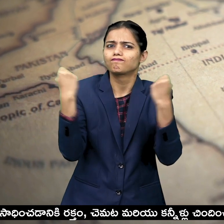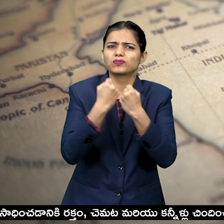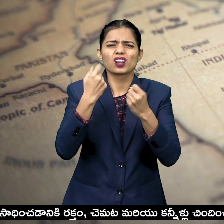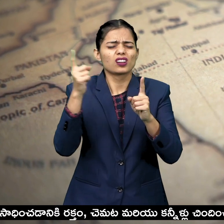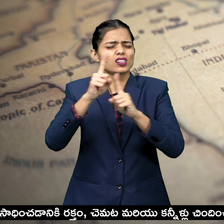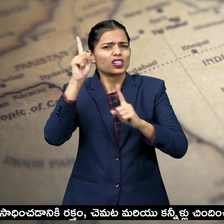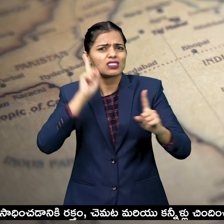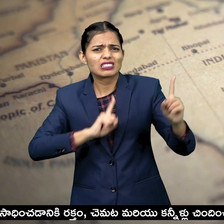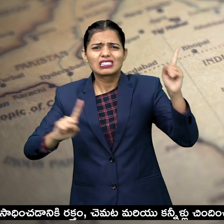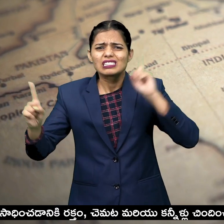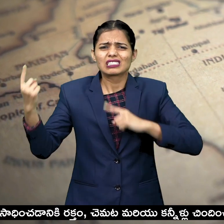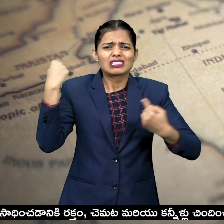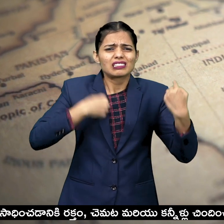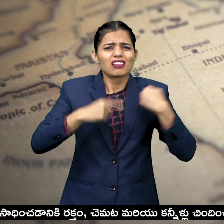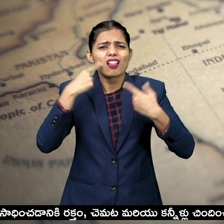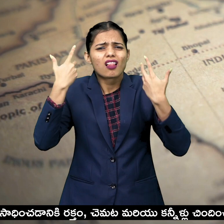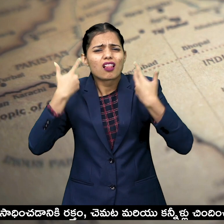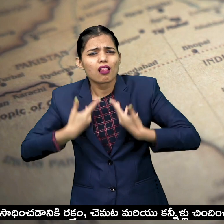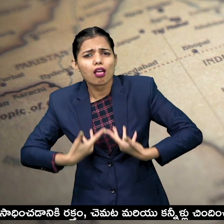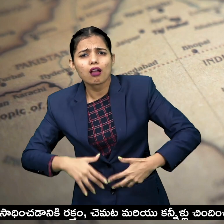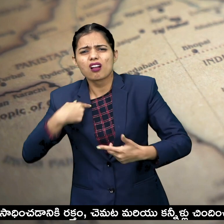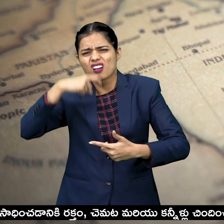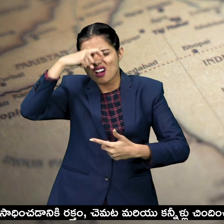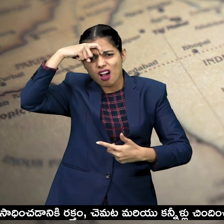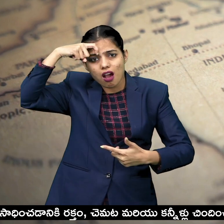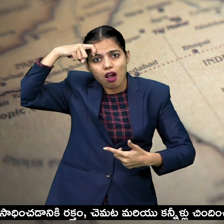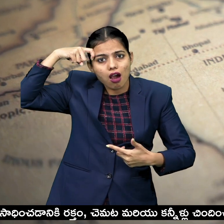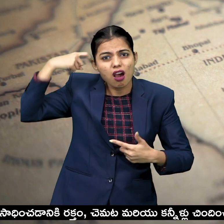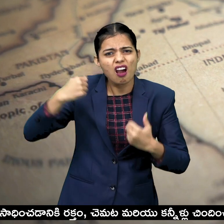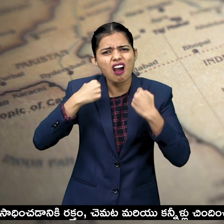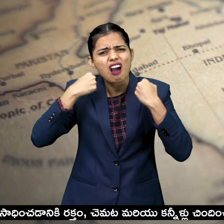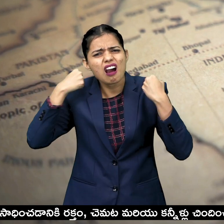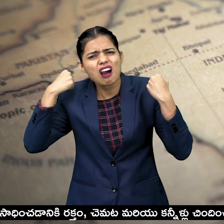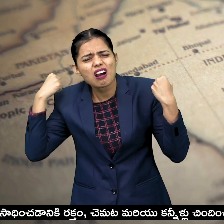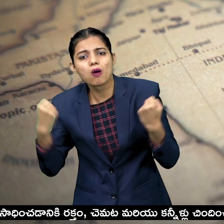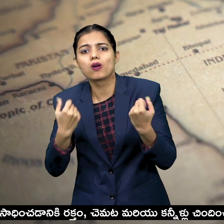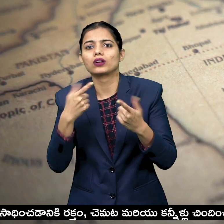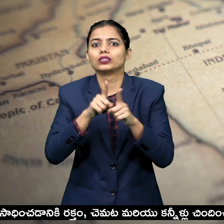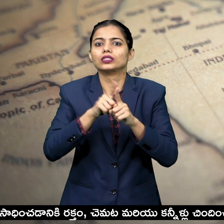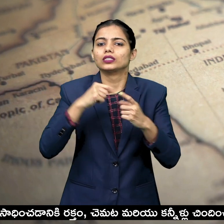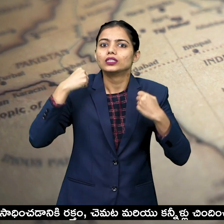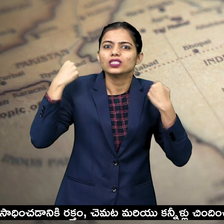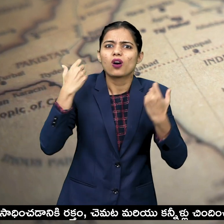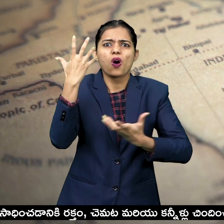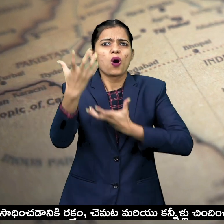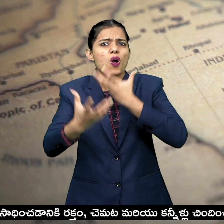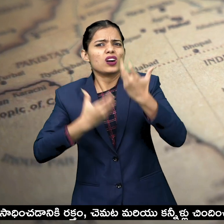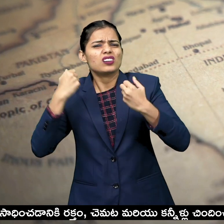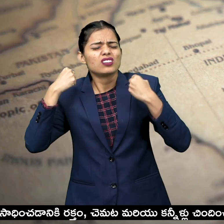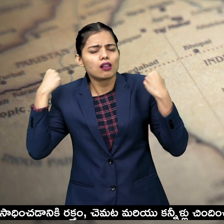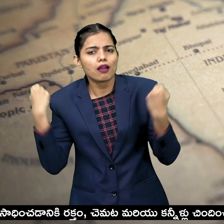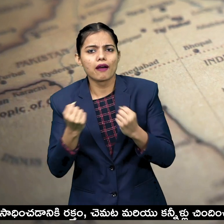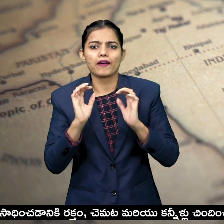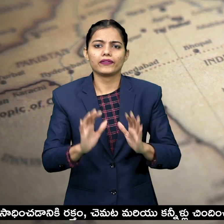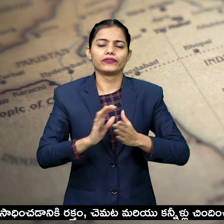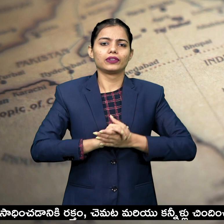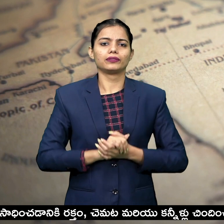మరియు కన్నీళ్లు చిందించి స్వరాజ్యం జాతిపిత నిరాహార దీక్ష చేసి స్వాతంత్ర్య మొదటి